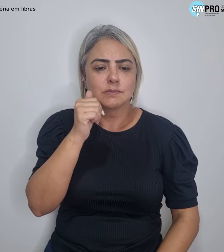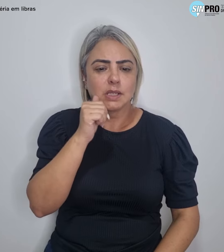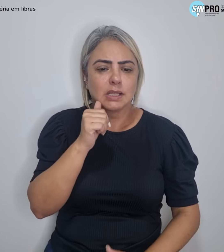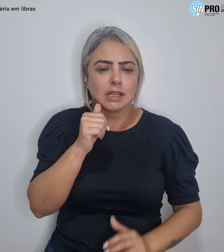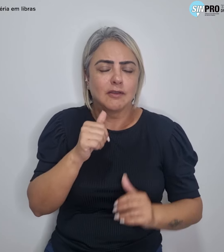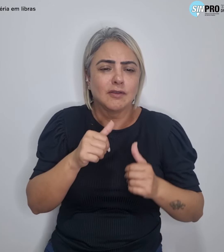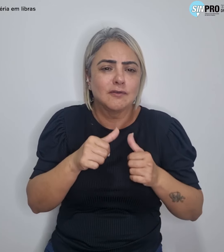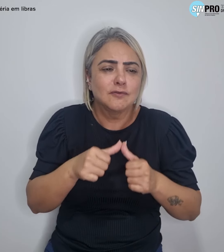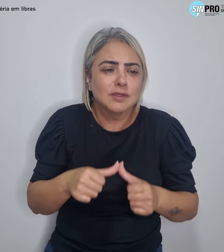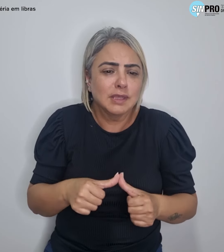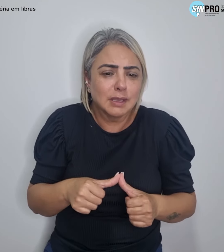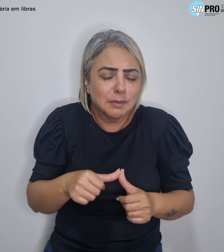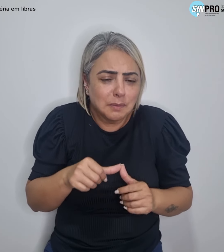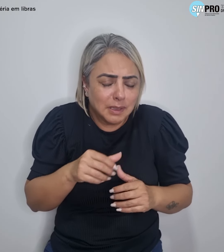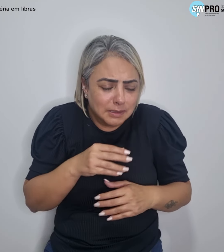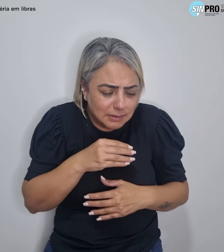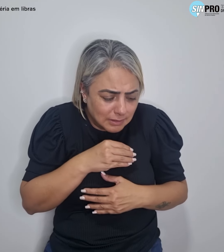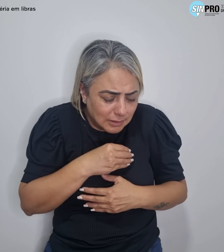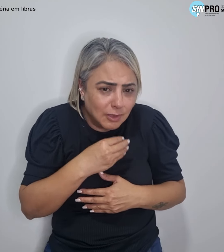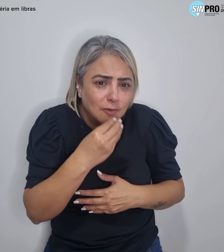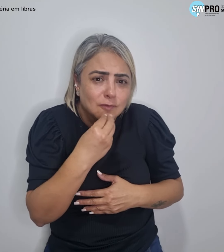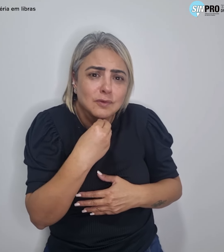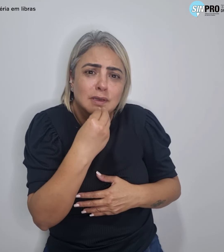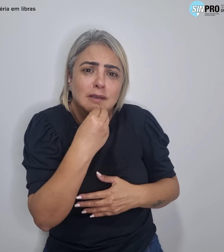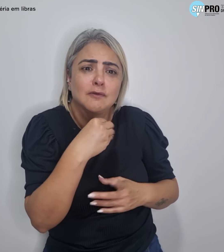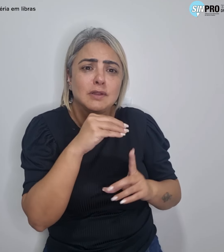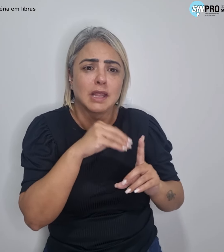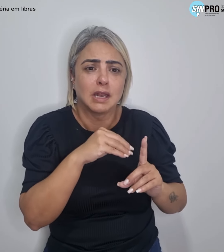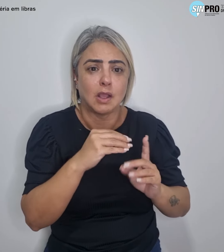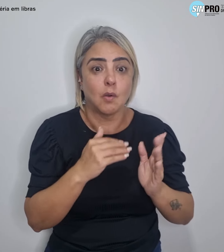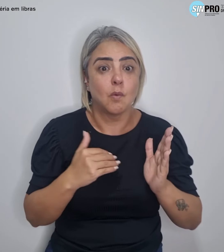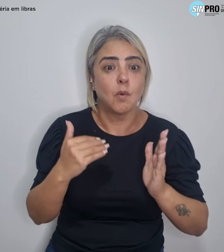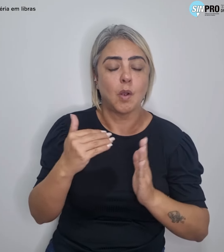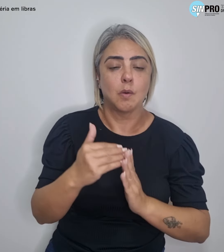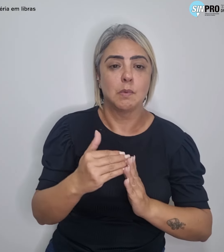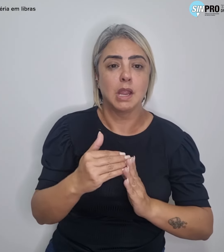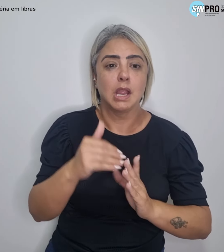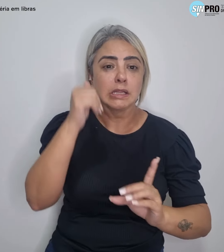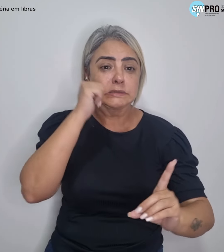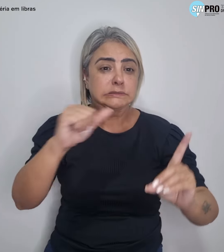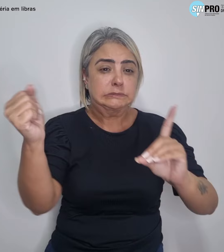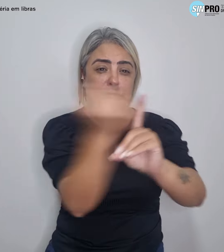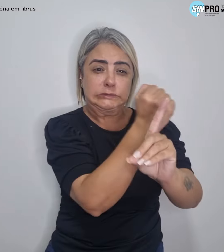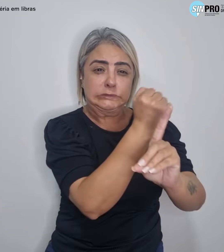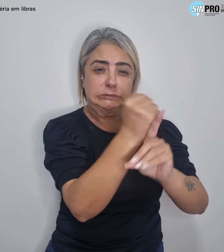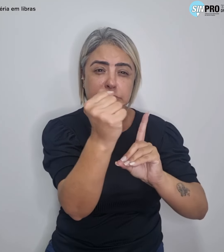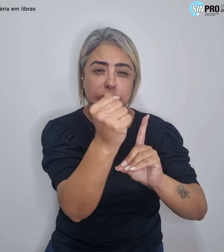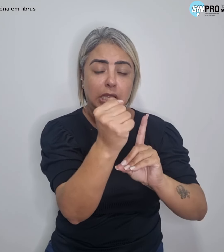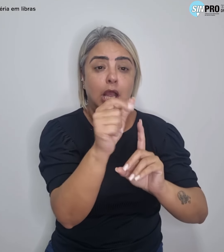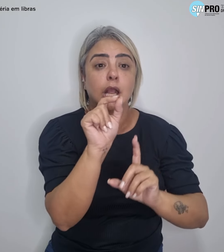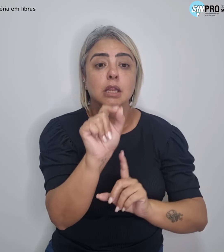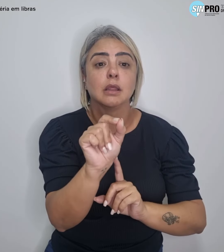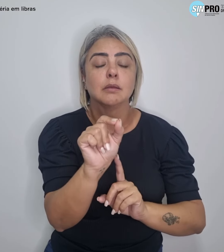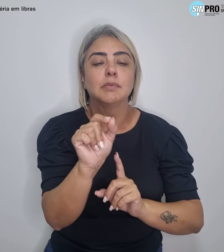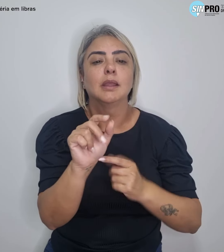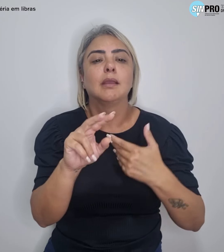ainda mais vulneráveis. O aumento dos casos de feminicídio se dá também como reflexo dessa